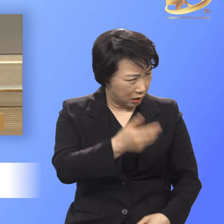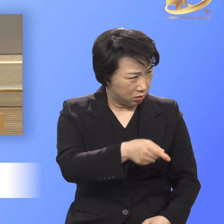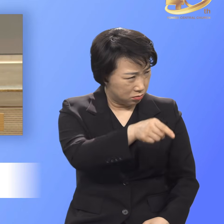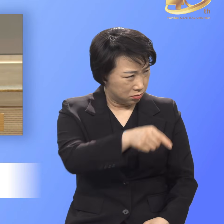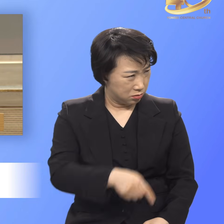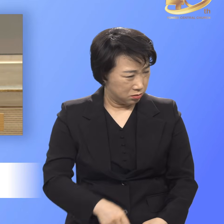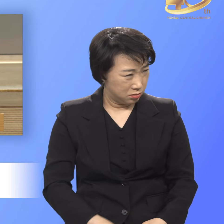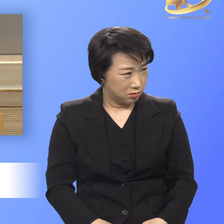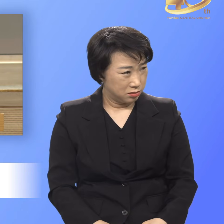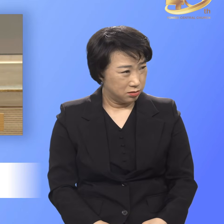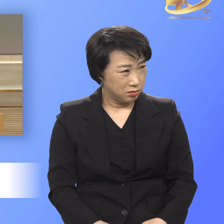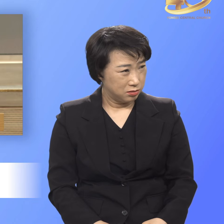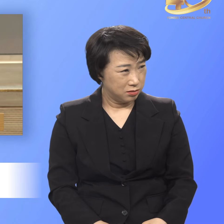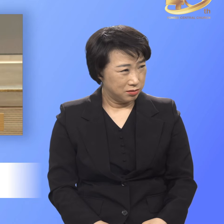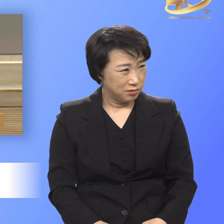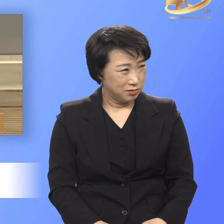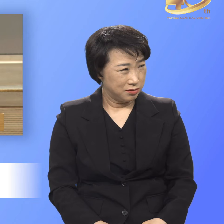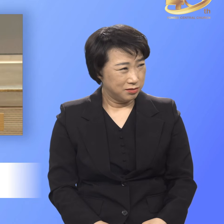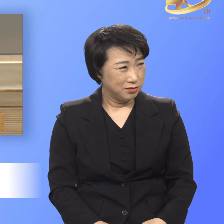지옥은 편하냐?